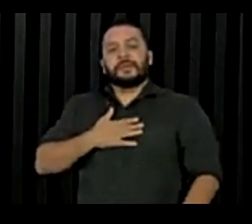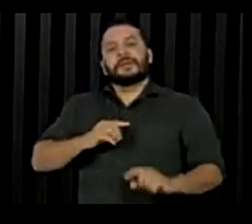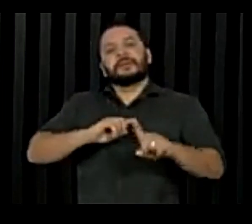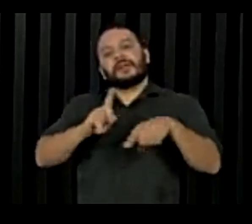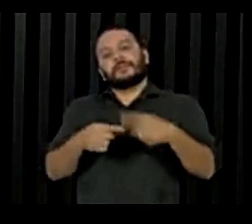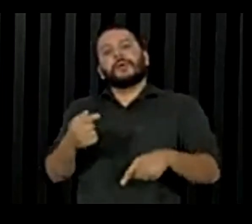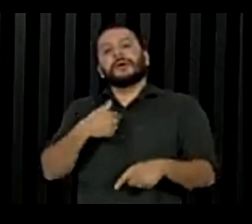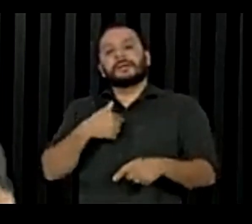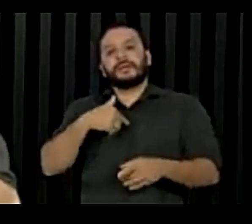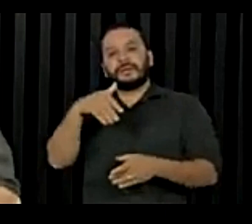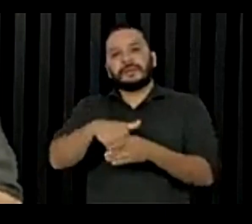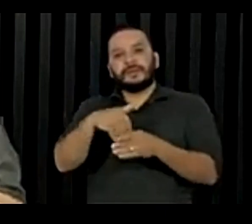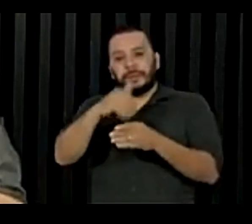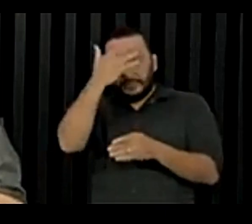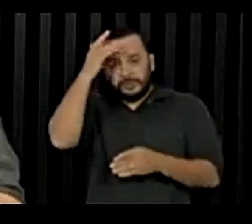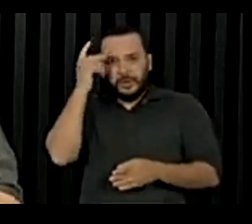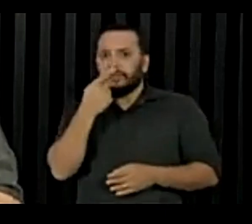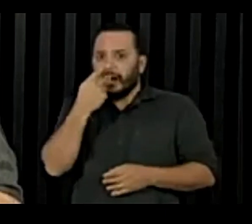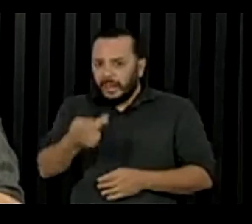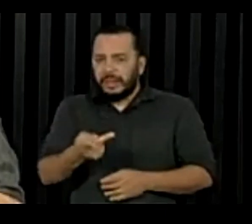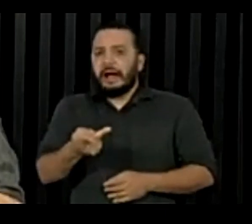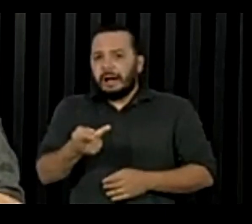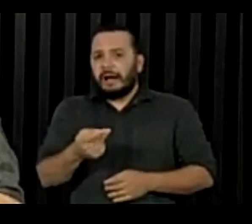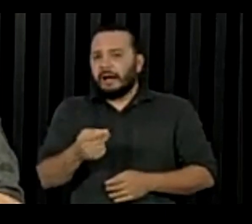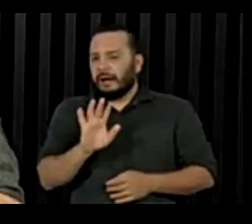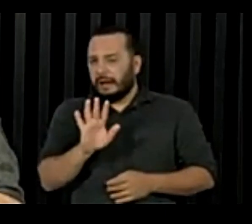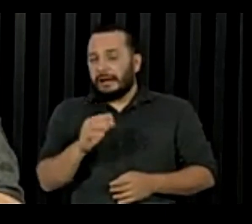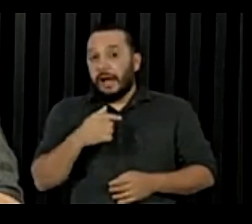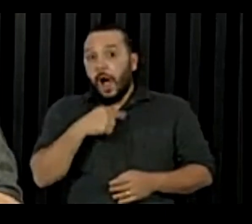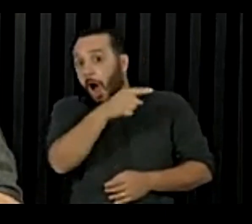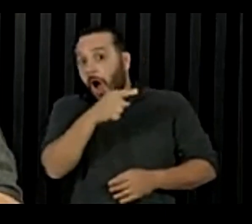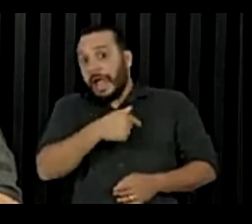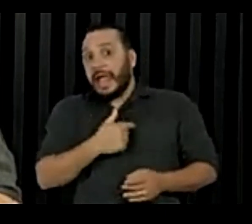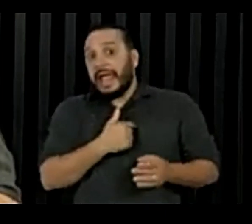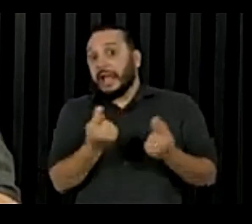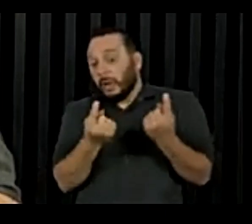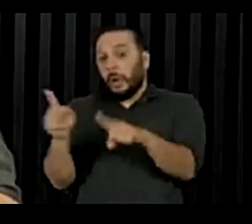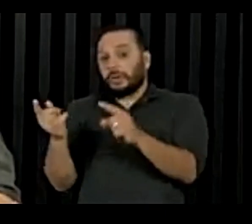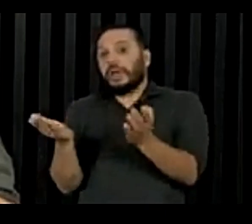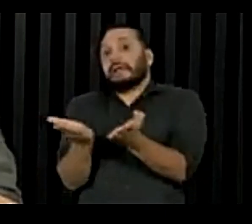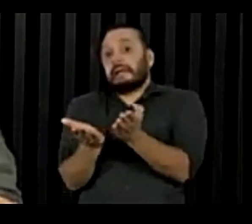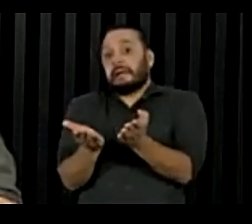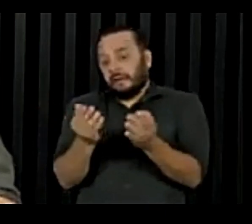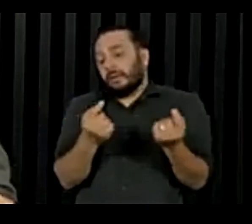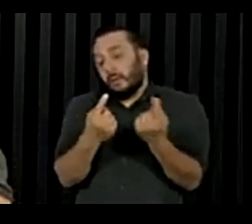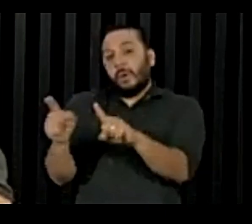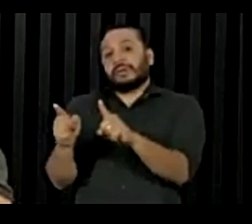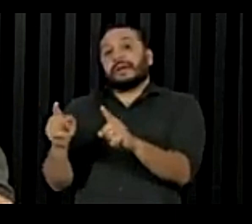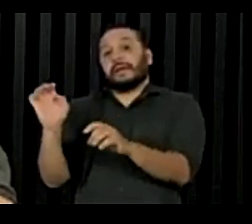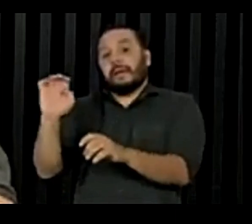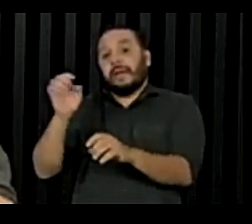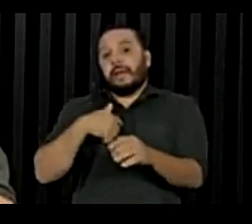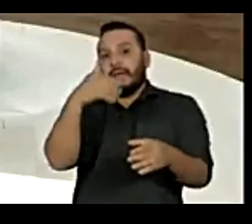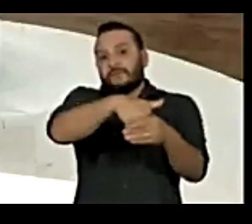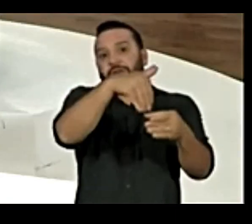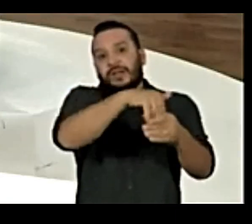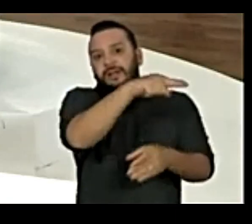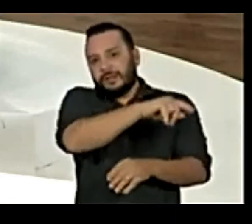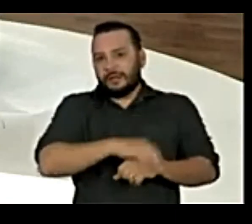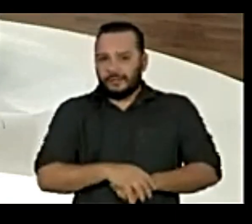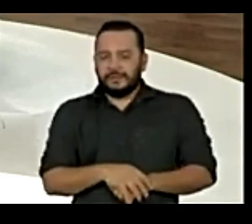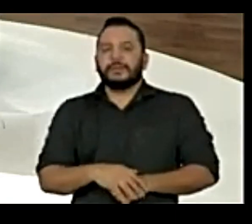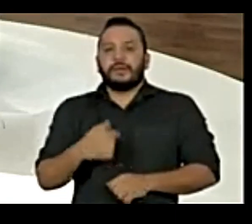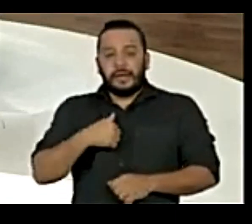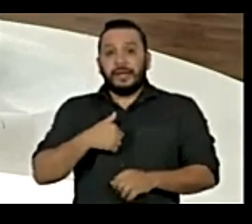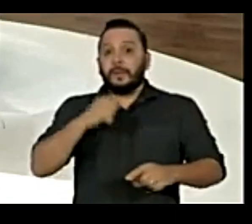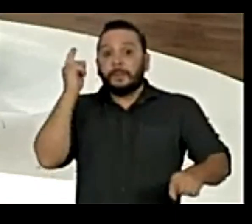em voga, para ser comentado. Quando eu vi que ele ia censurar as revistas, e no início a gente só estava falando sobre as HQs,